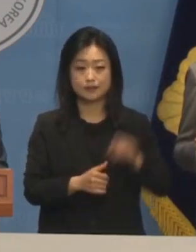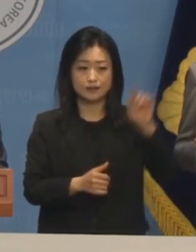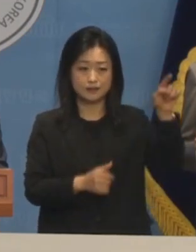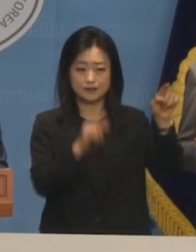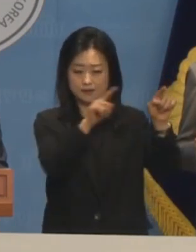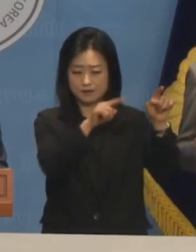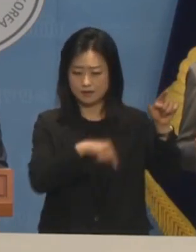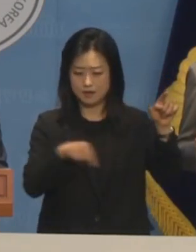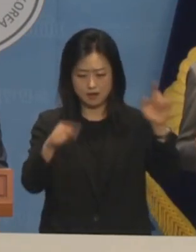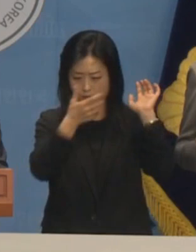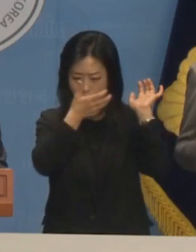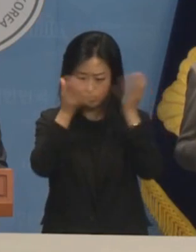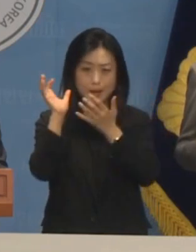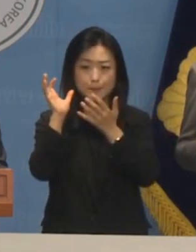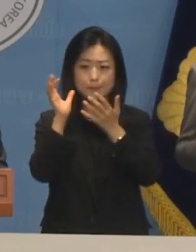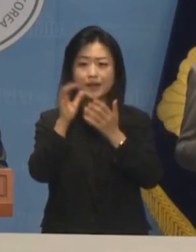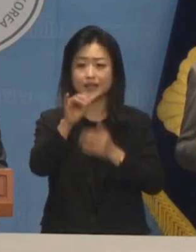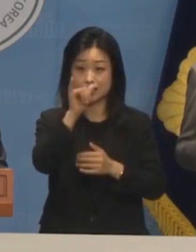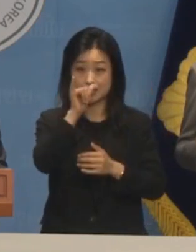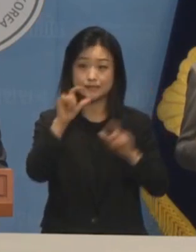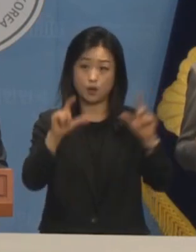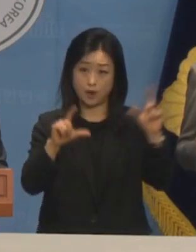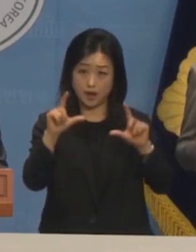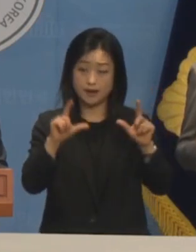사이에 복잡하게 얽혀 있습니다.